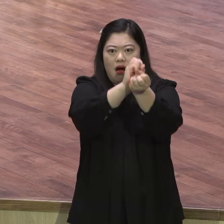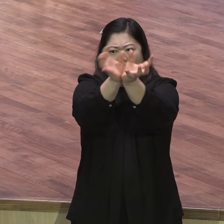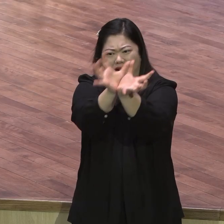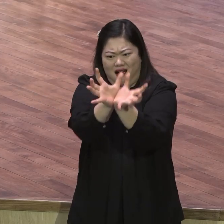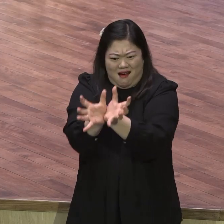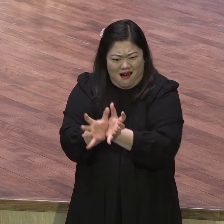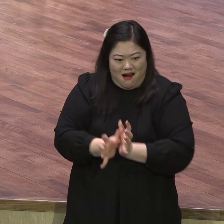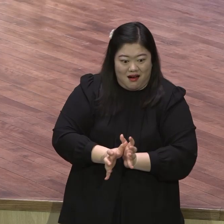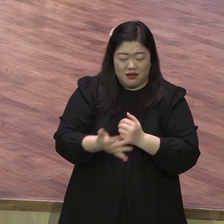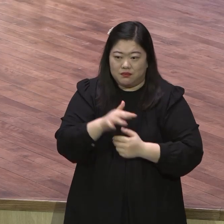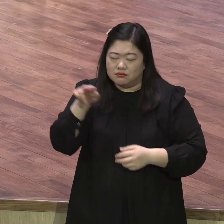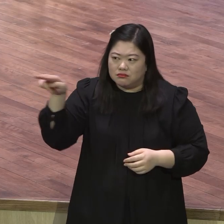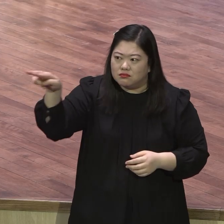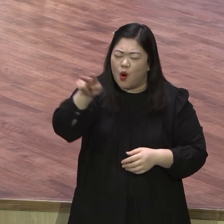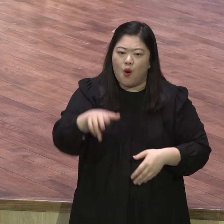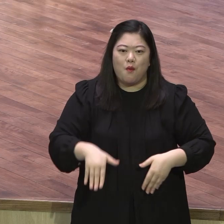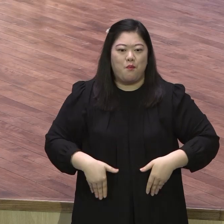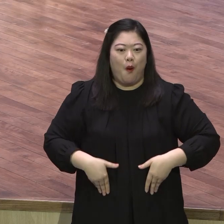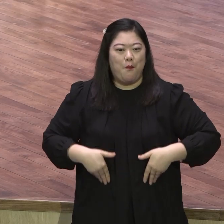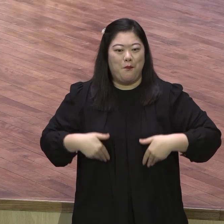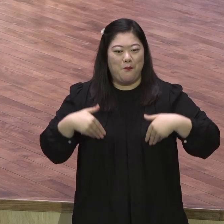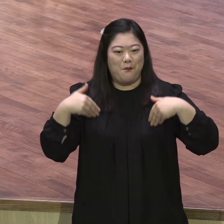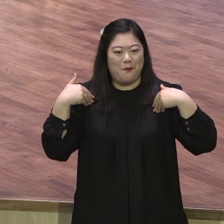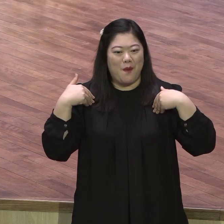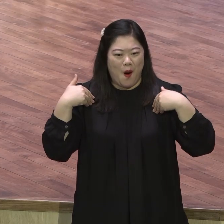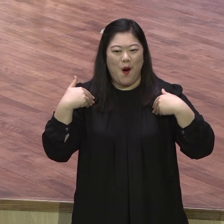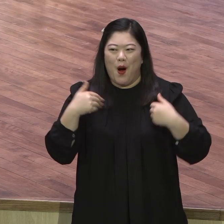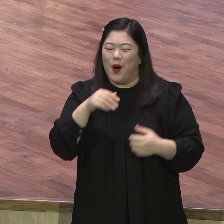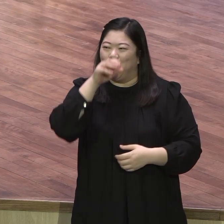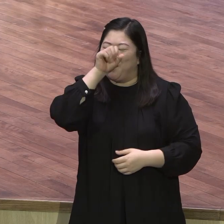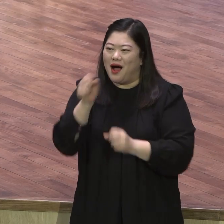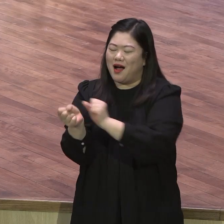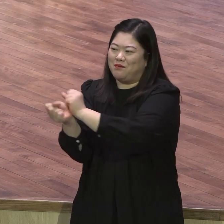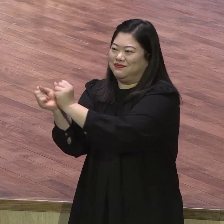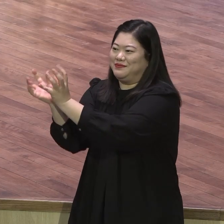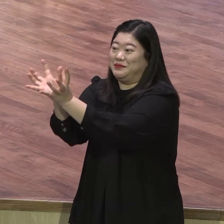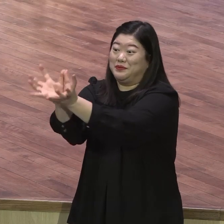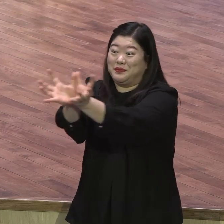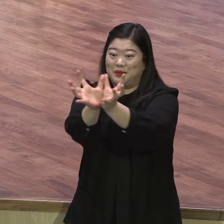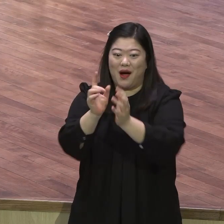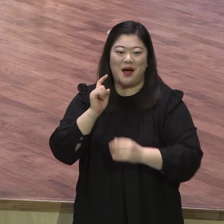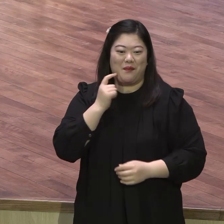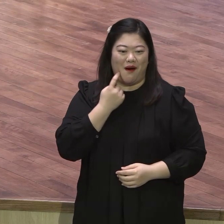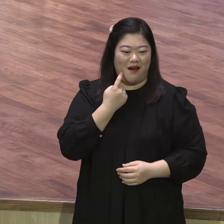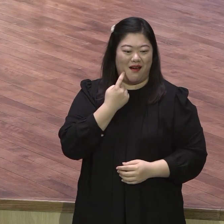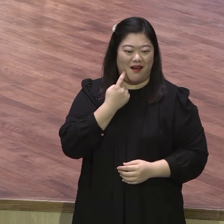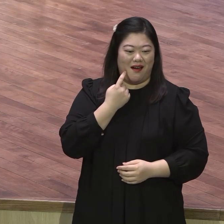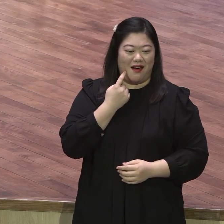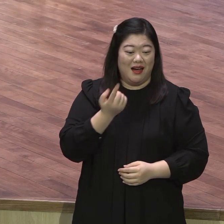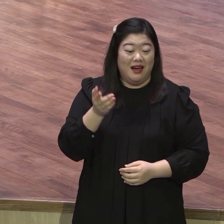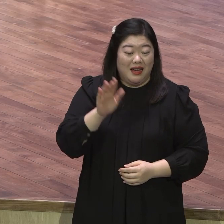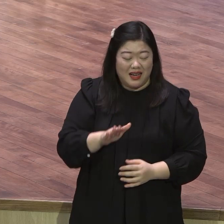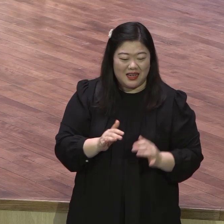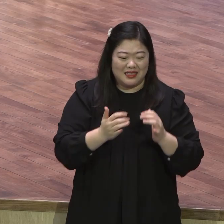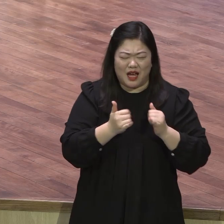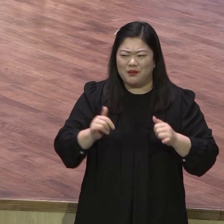그야말로 온 세상을 새롭게 그렇게 만들고 있습니다. 그래서 사람들이 봄